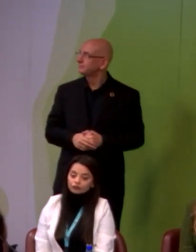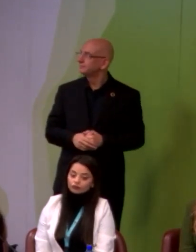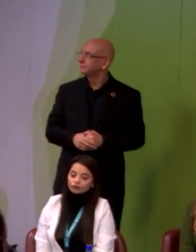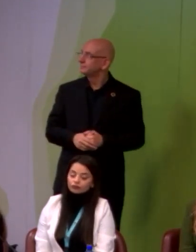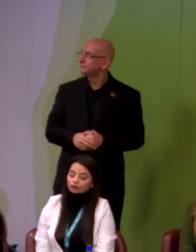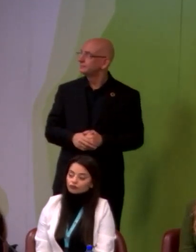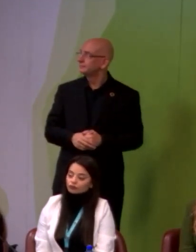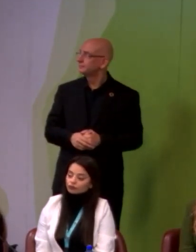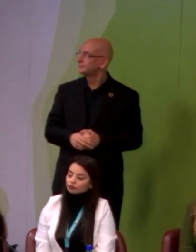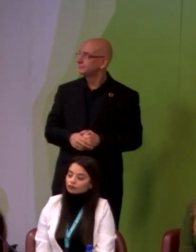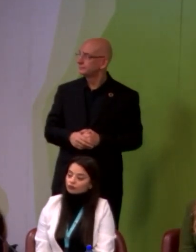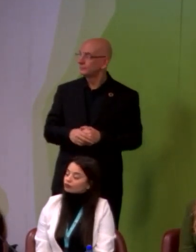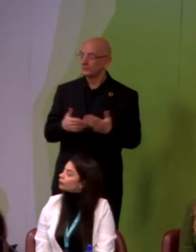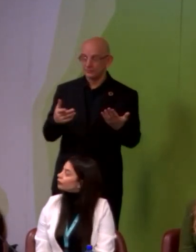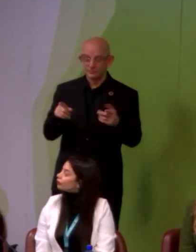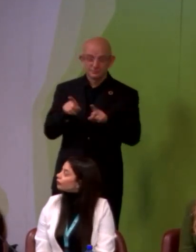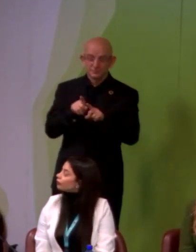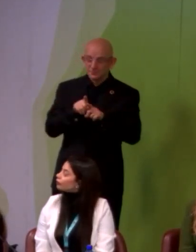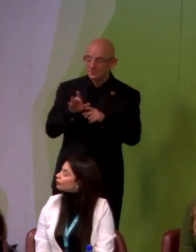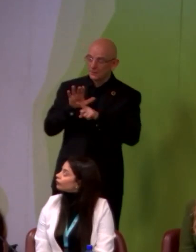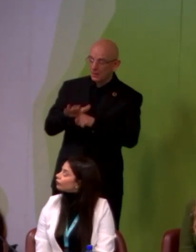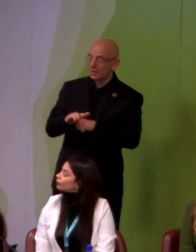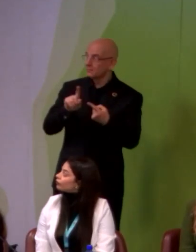leur diversité, comme les soudés,